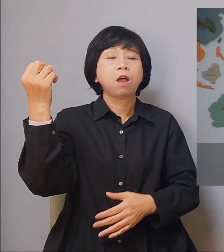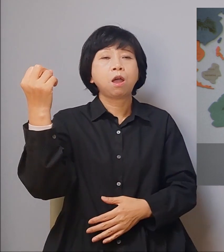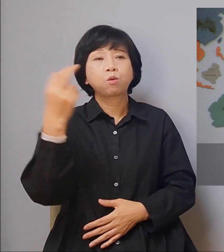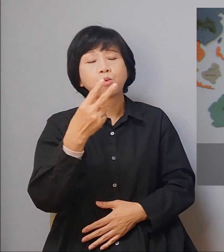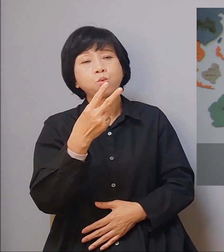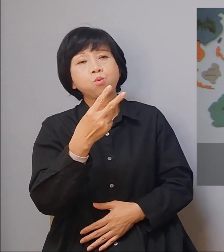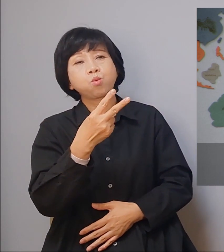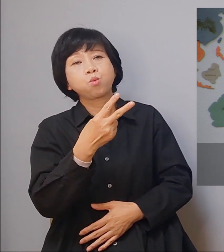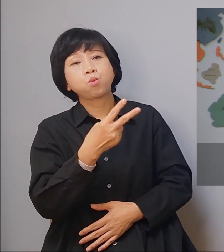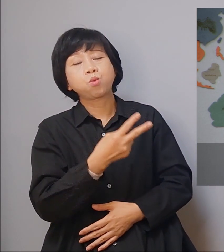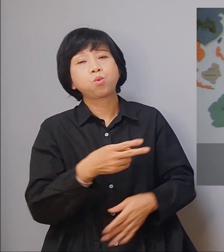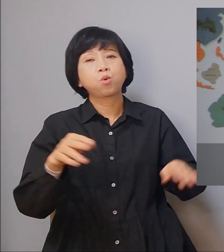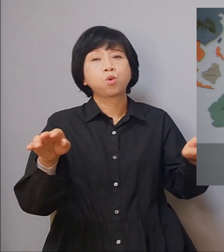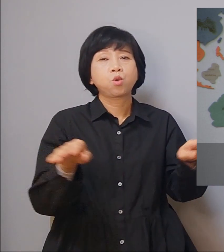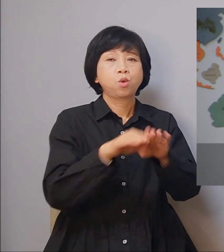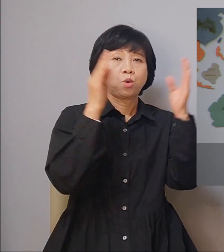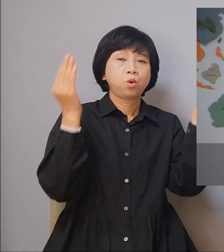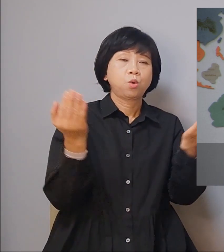충성하고